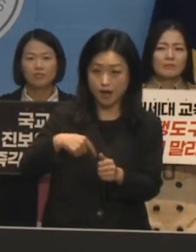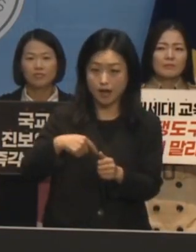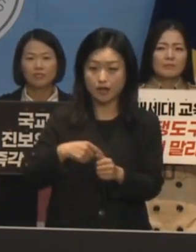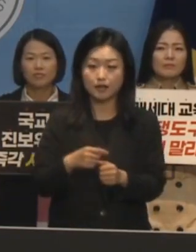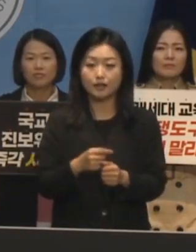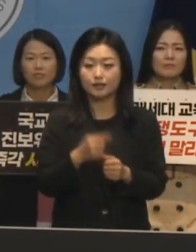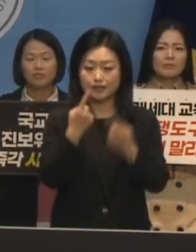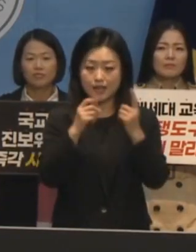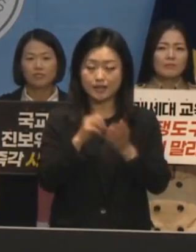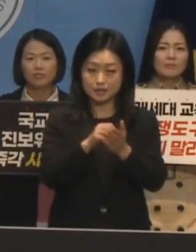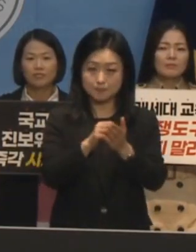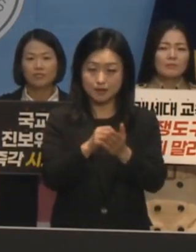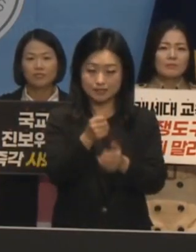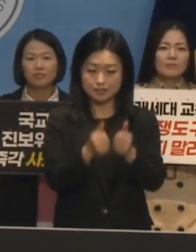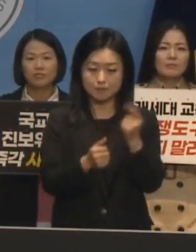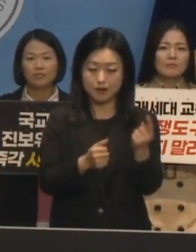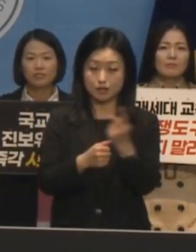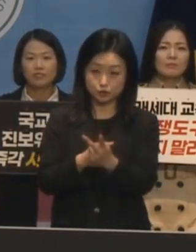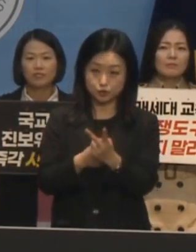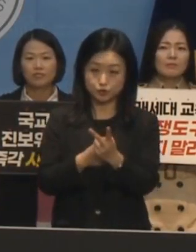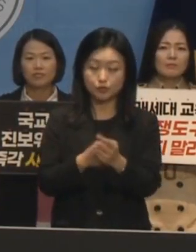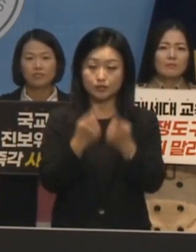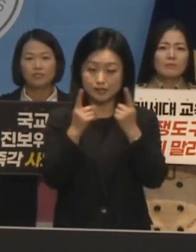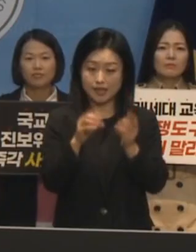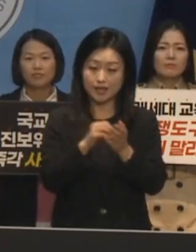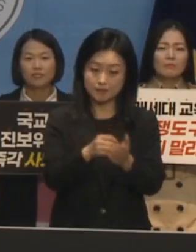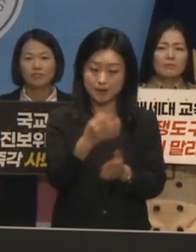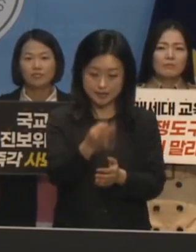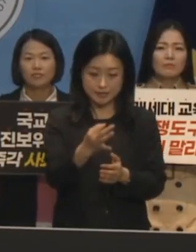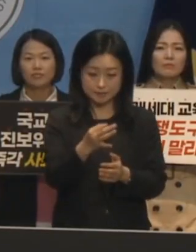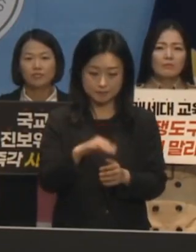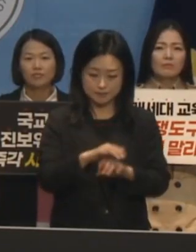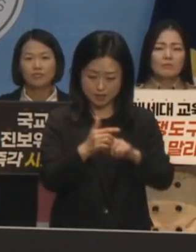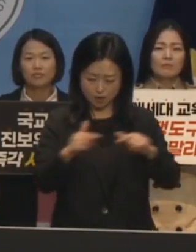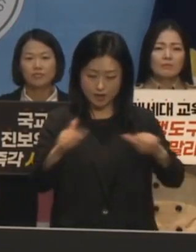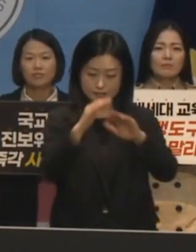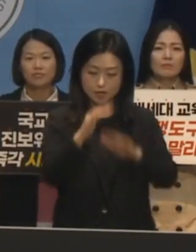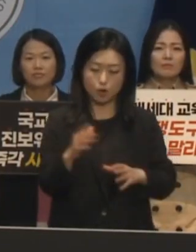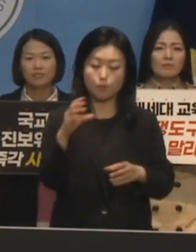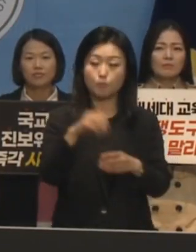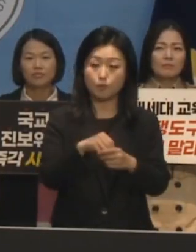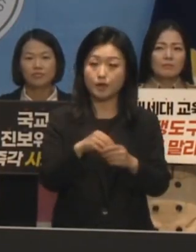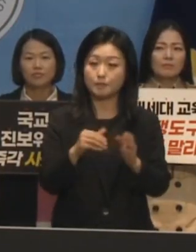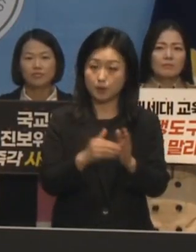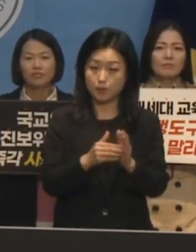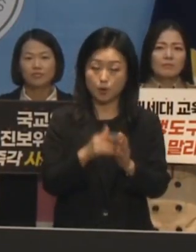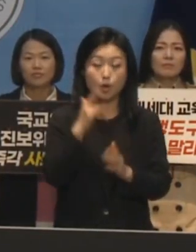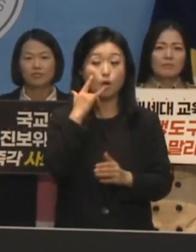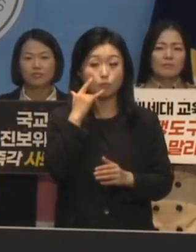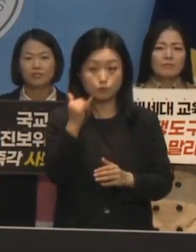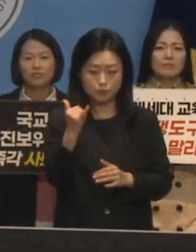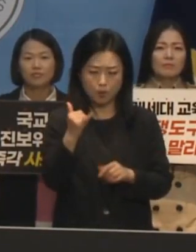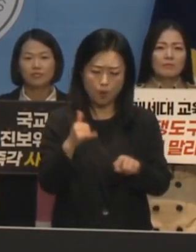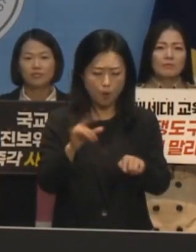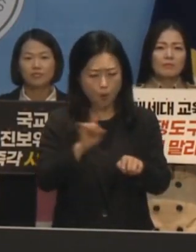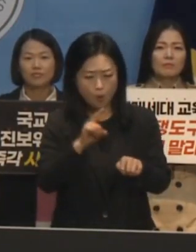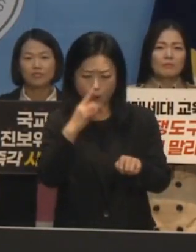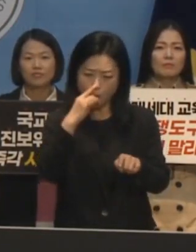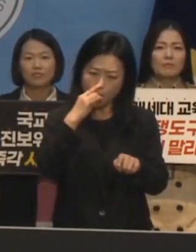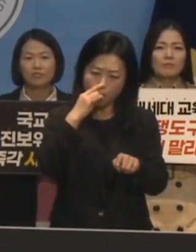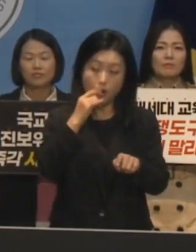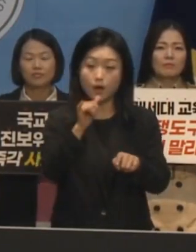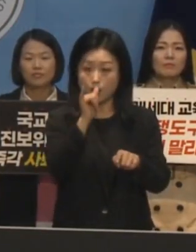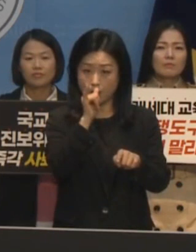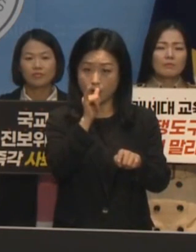대학교 등록금 자율화 등 상당히 논쟁적인 주제가 포함되어 있으며 이는 학부모들도 촉각을 곤두세우는